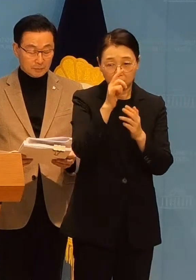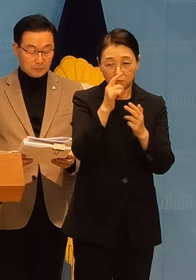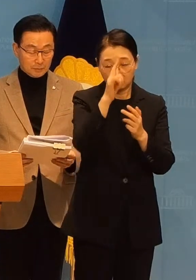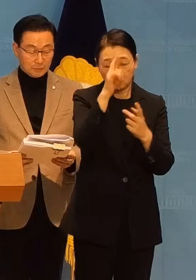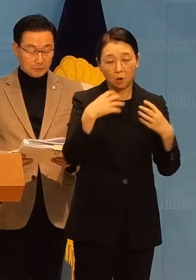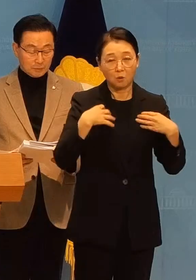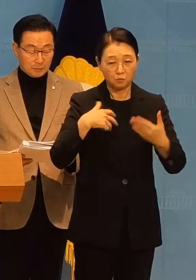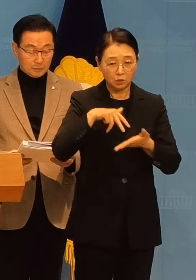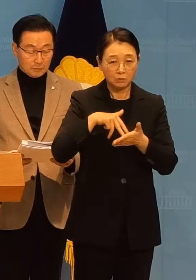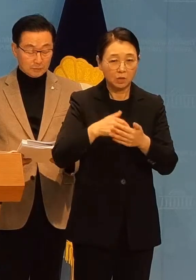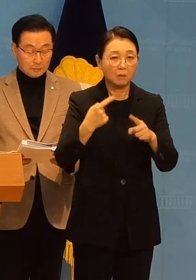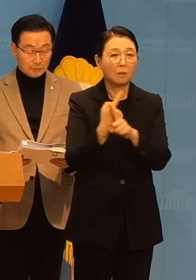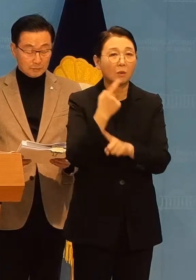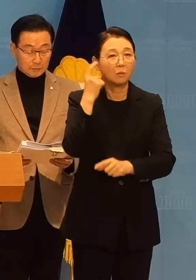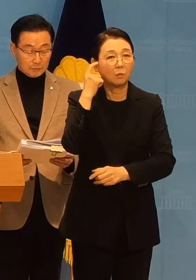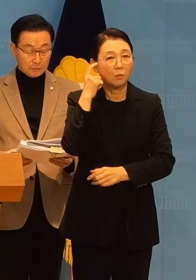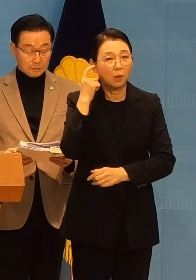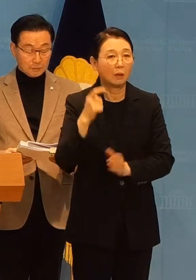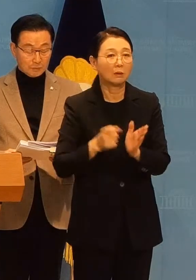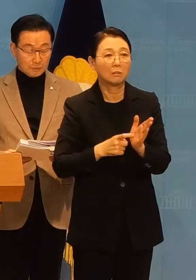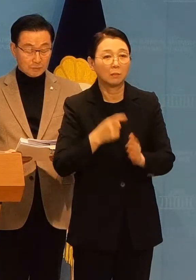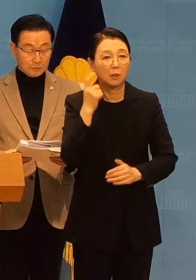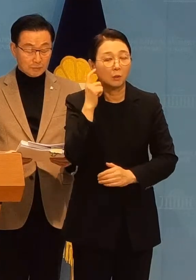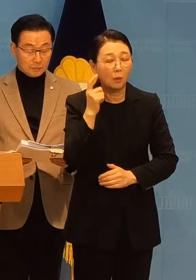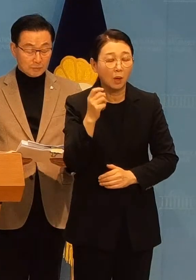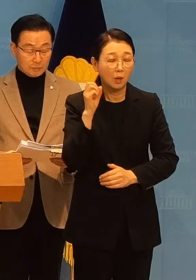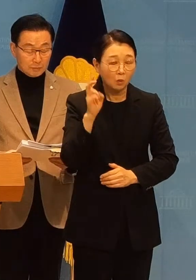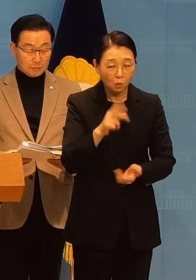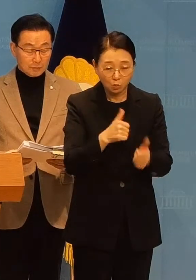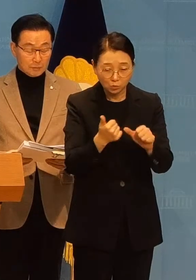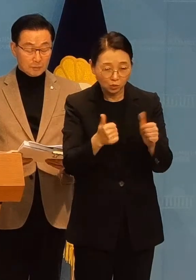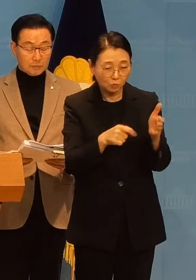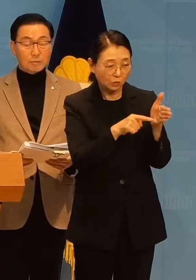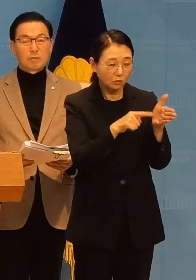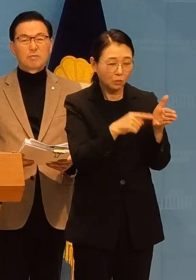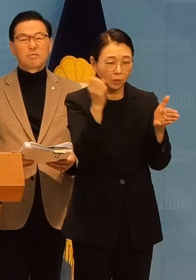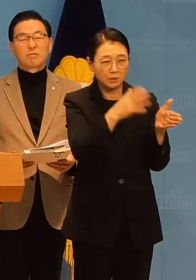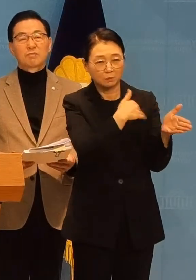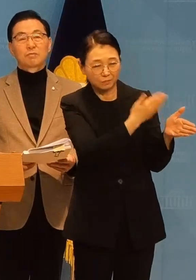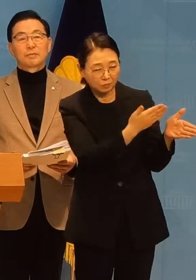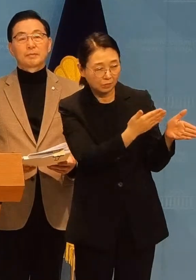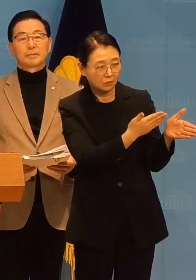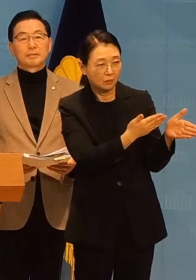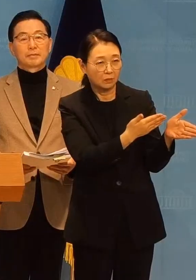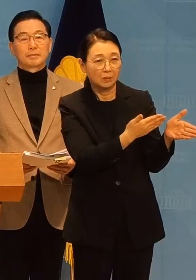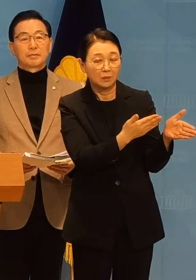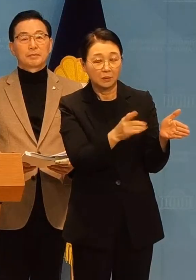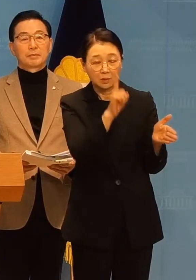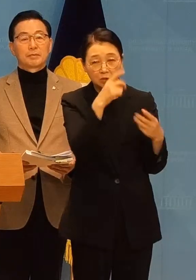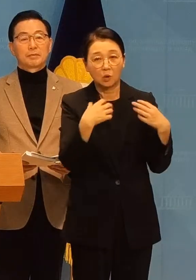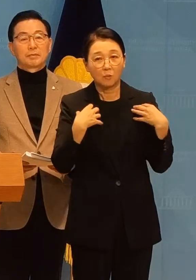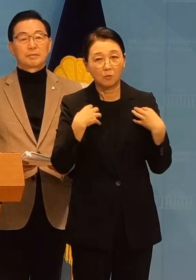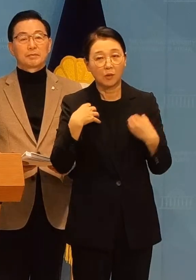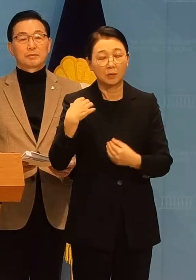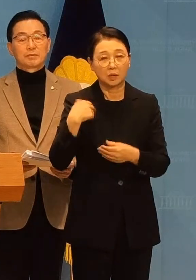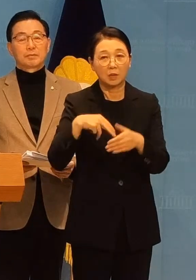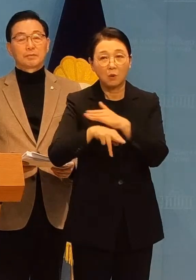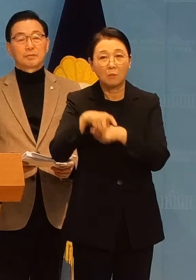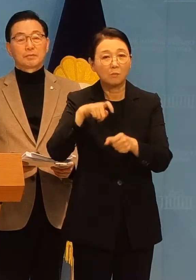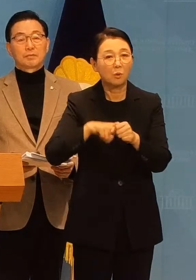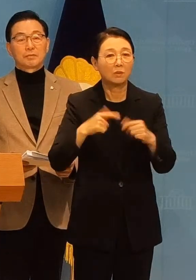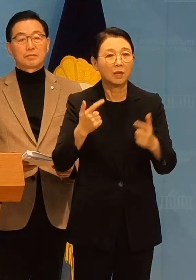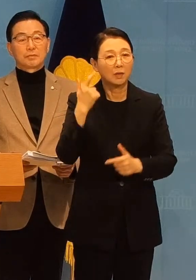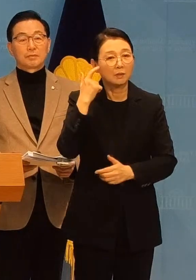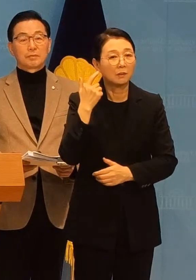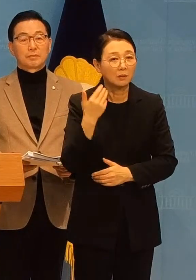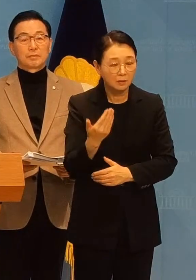이렇게 급작스럽게 바꿨는지, 혹시 죽음의 둔덕을 묵인하고 방관해온 정부의 책임을 회피하기 위한 목적은